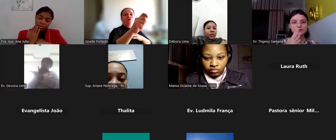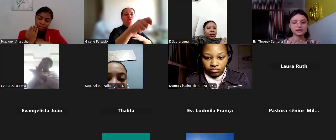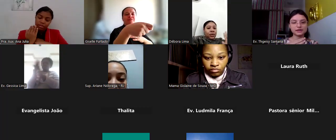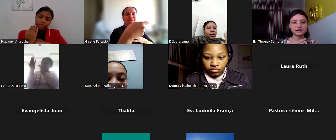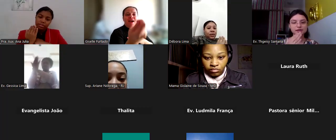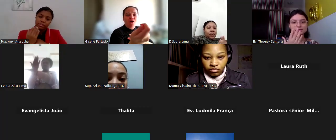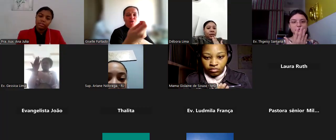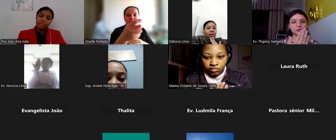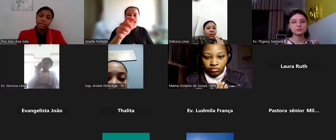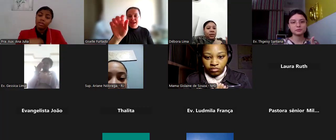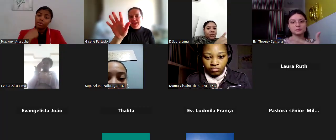com o sinal.